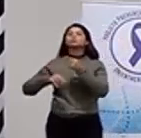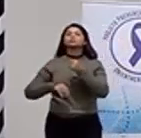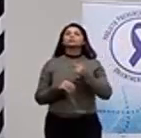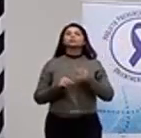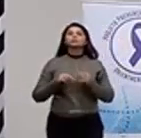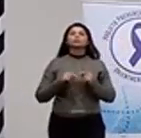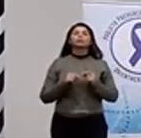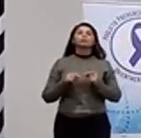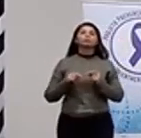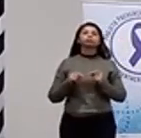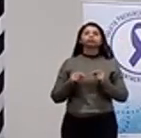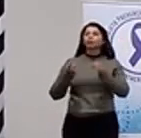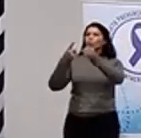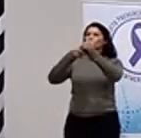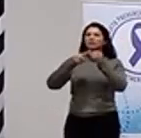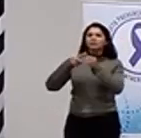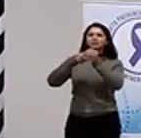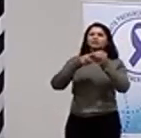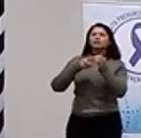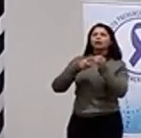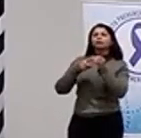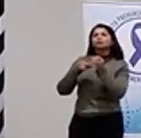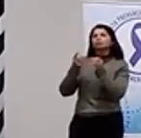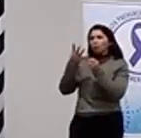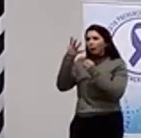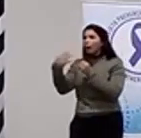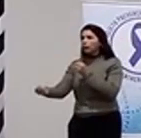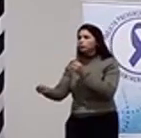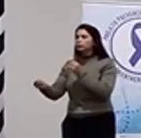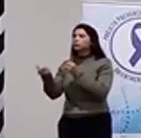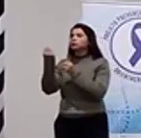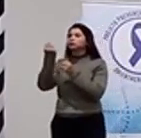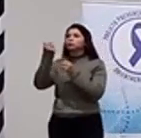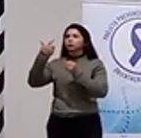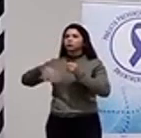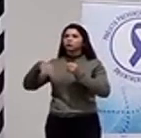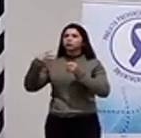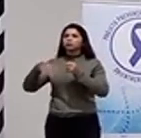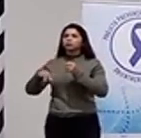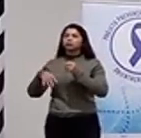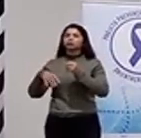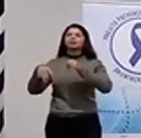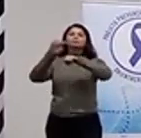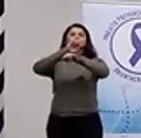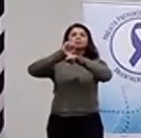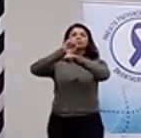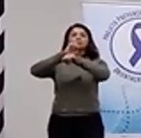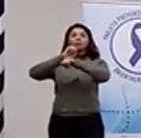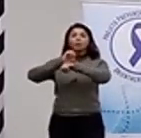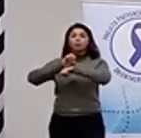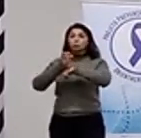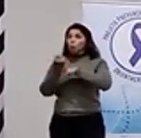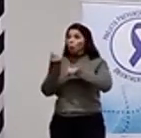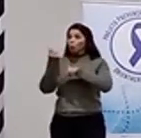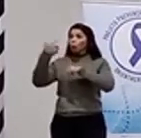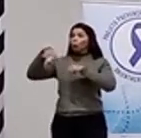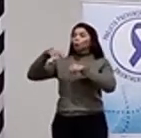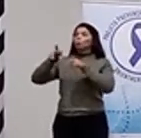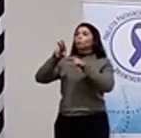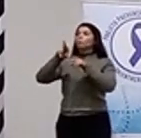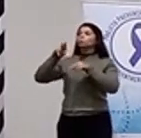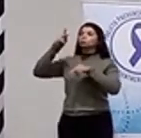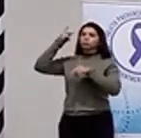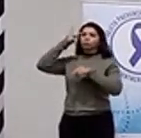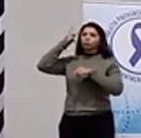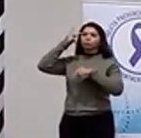vamos falar assim, uma cidade assumir o custo de um remédio raro. Muitas vezes até um estado rico como São Paulo, ele tem muita dificuldade de assumir o tratamento de algumas